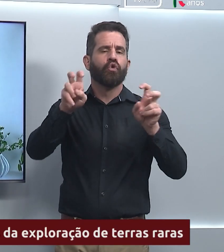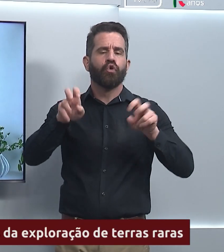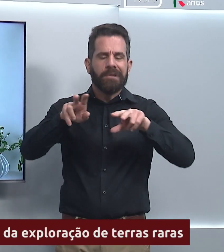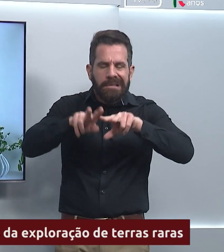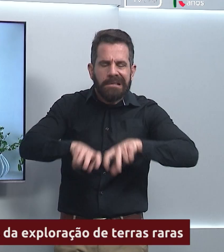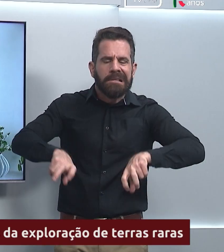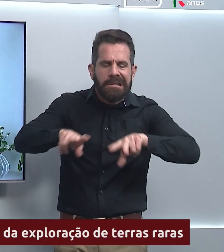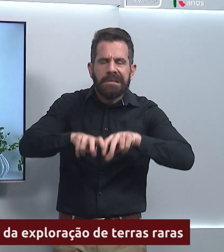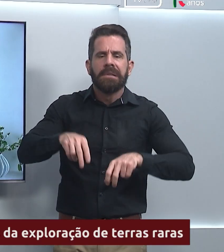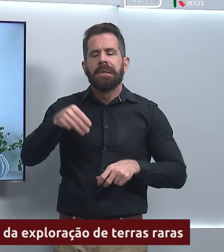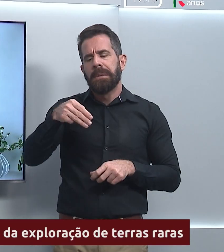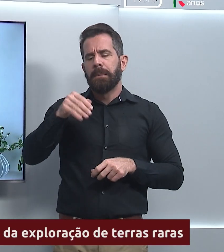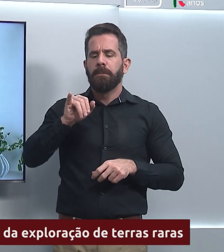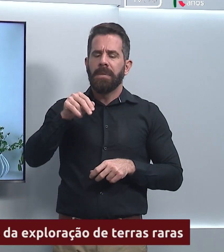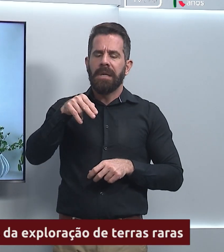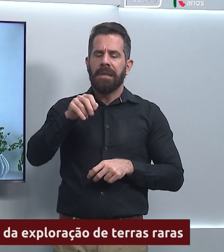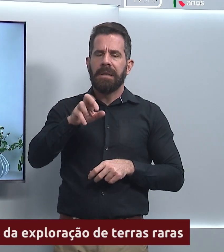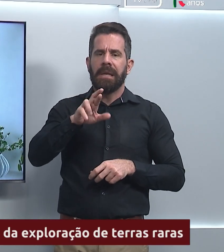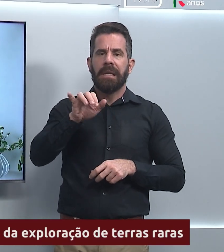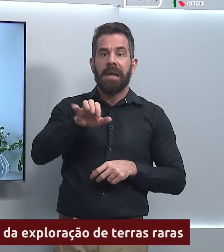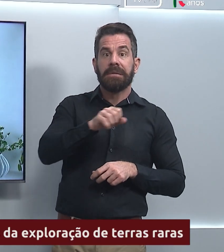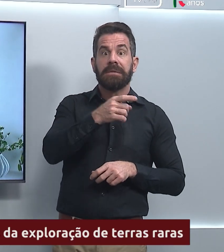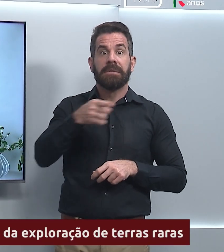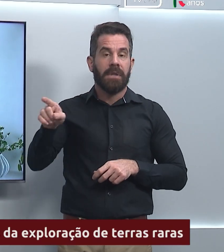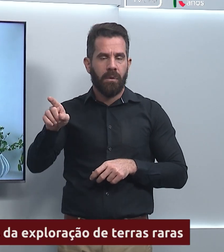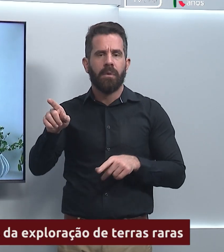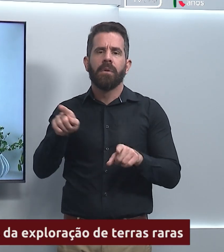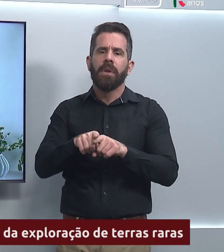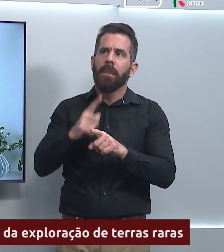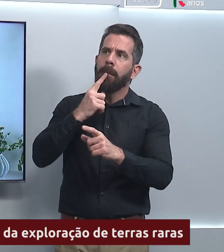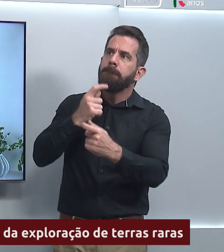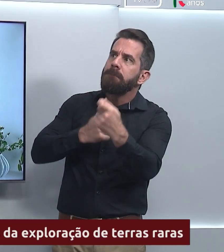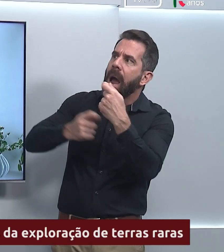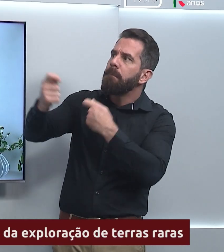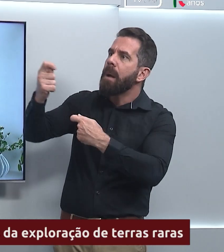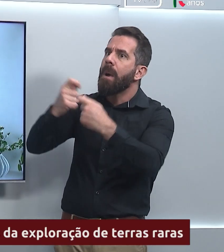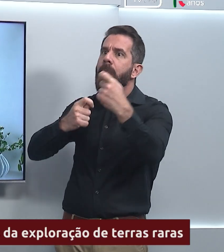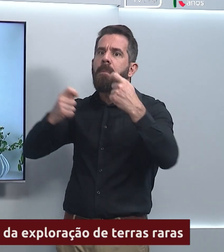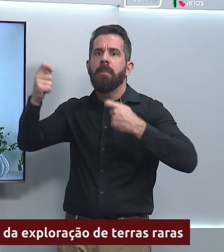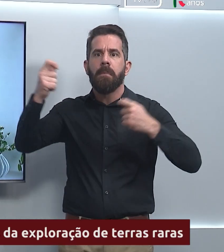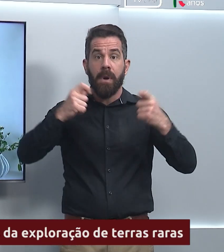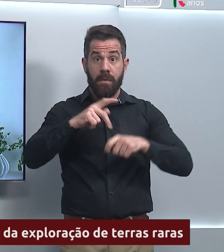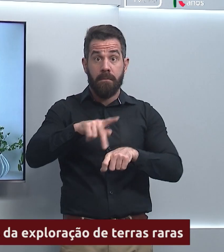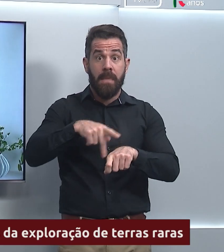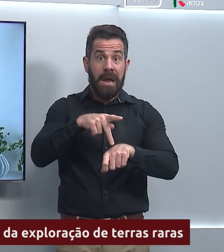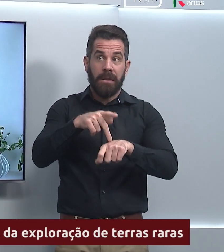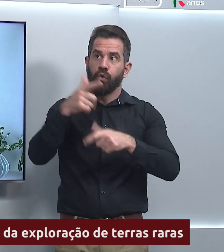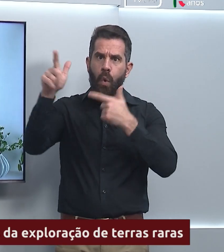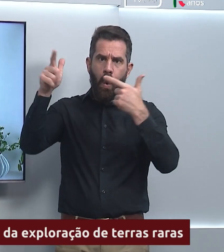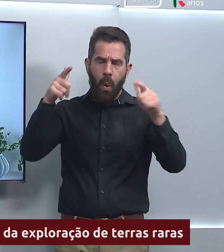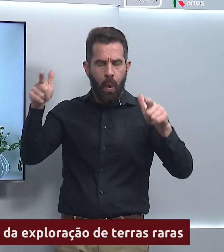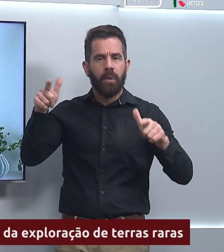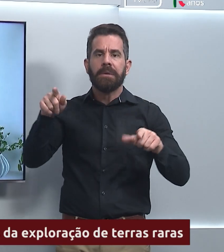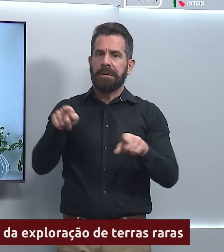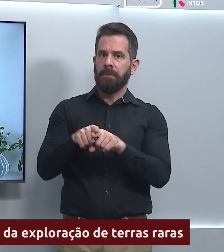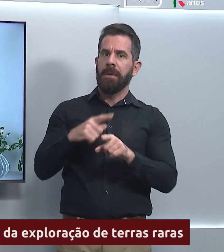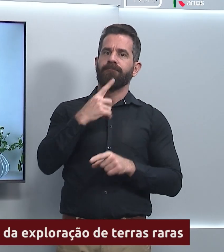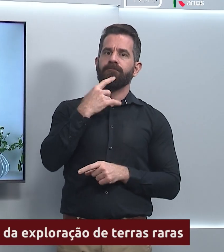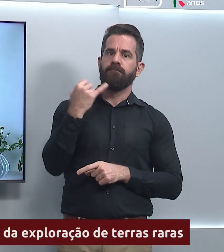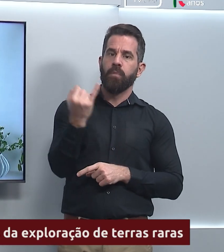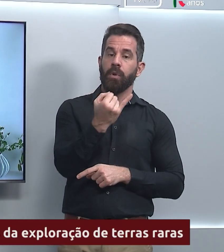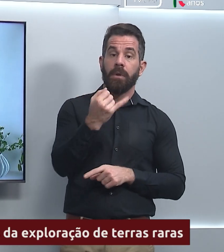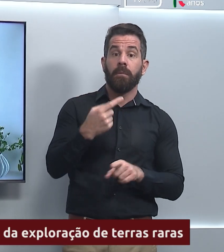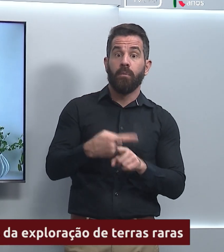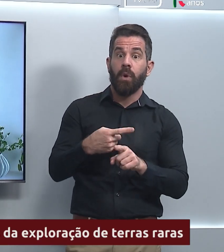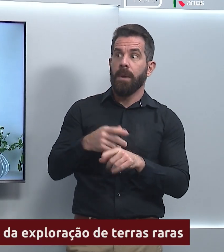gente prevê a comercialização de bens com o resto do mundo, isso se torna ainda mais importante. Tá? É cada vez mais